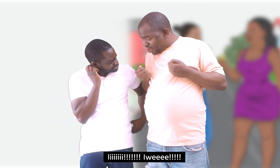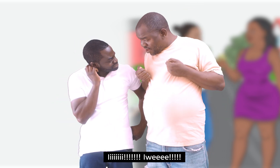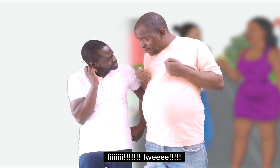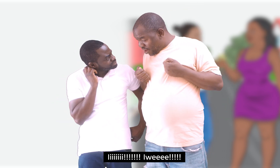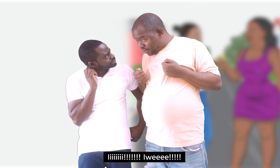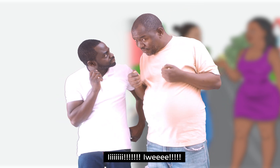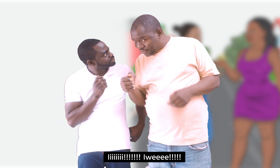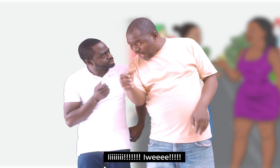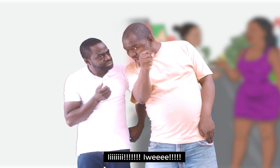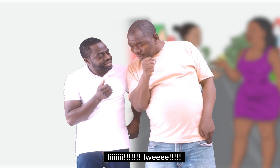Iwe